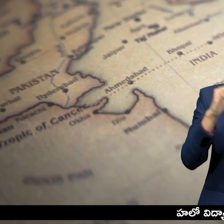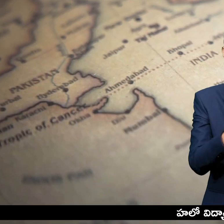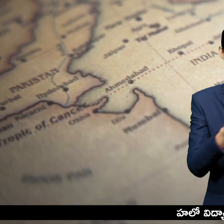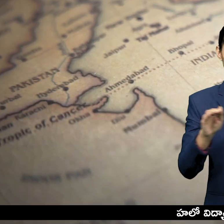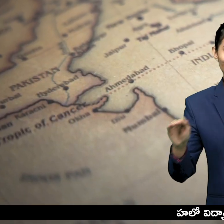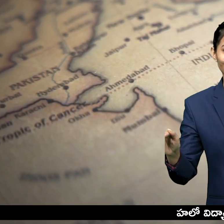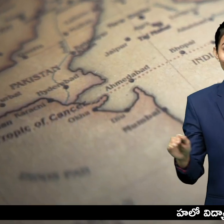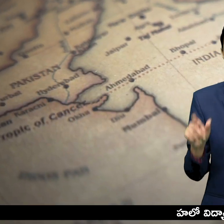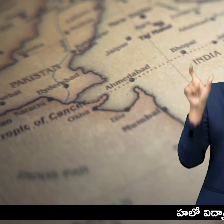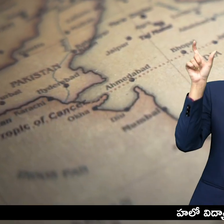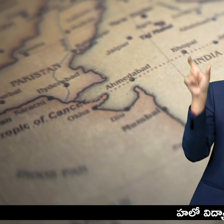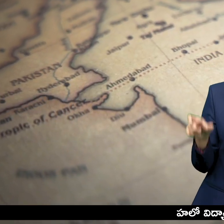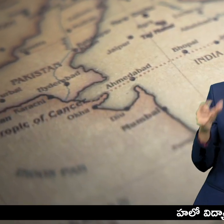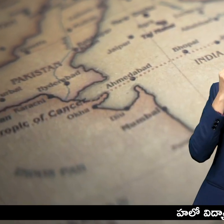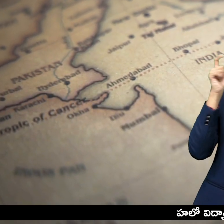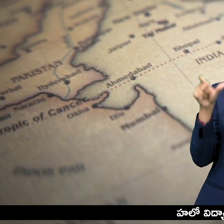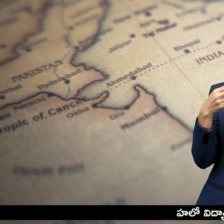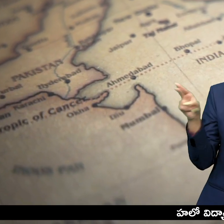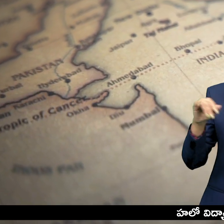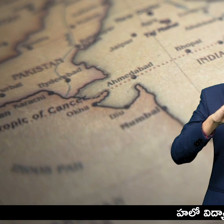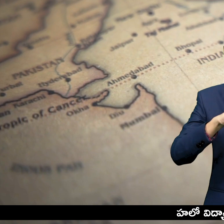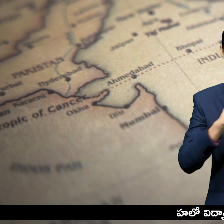హలో స్టూడెంట్స్, నేను బిందుని.